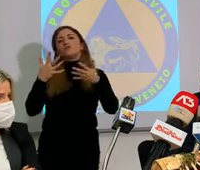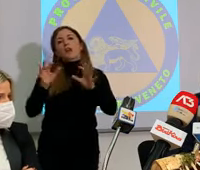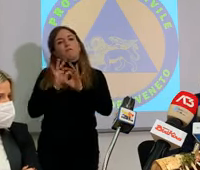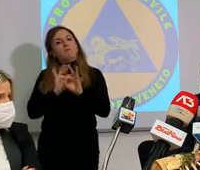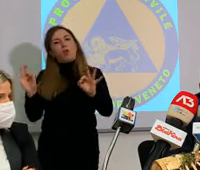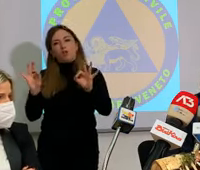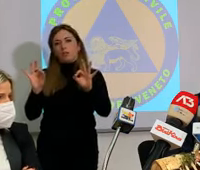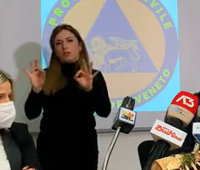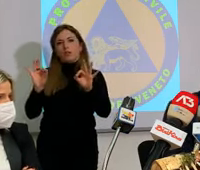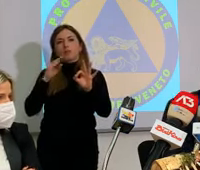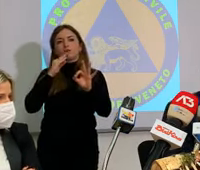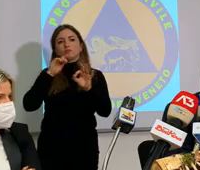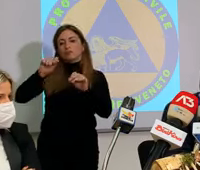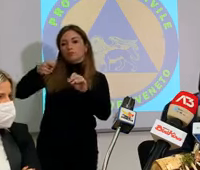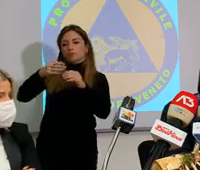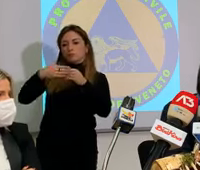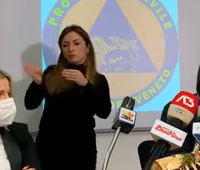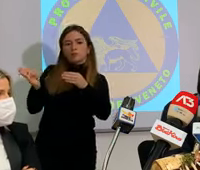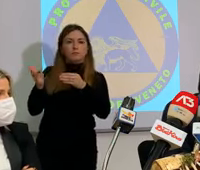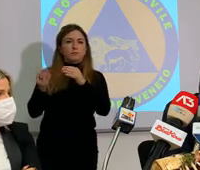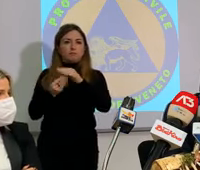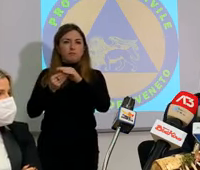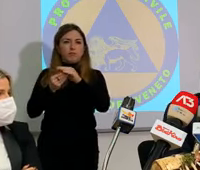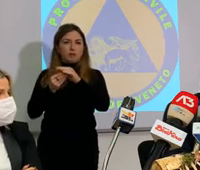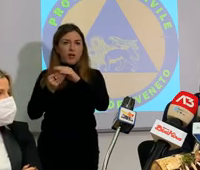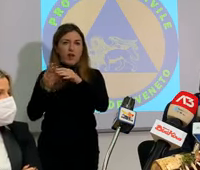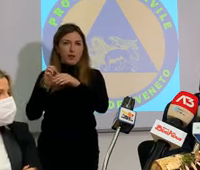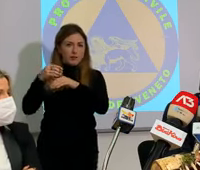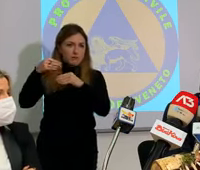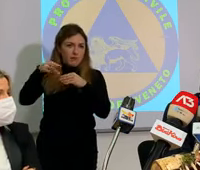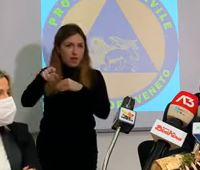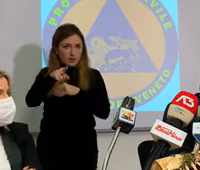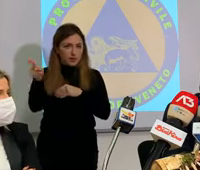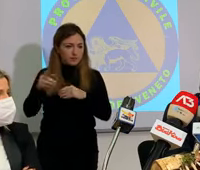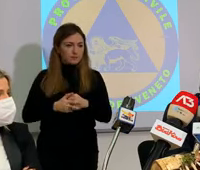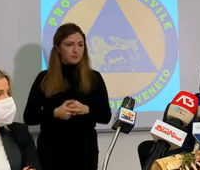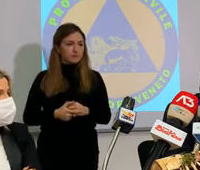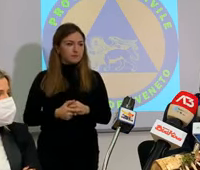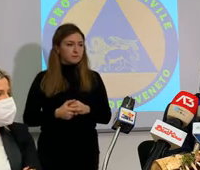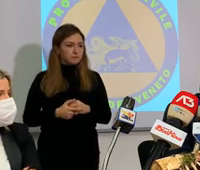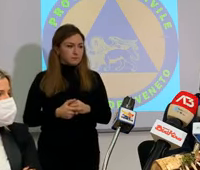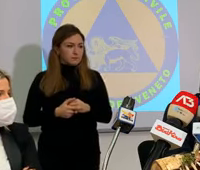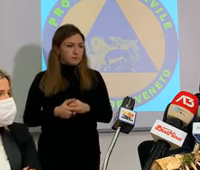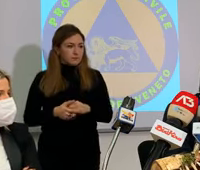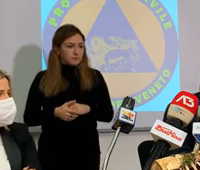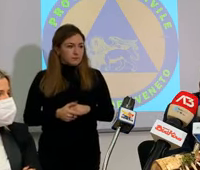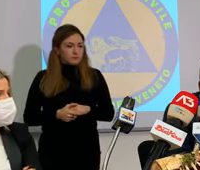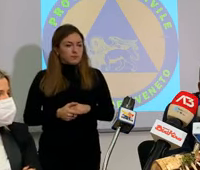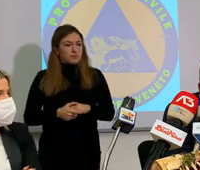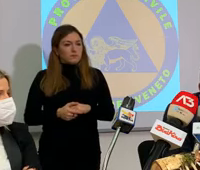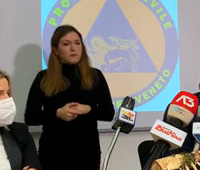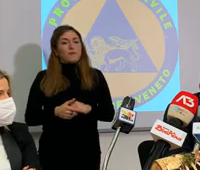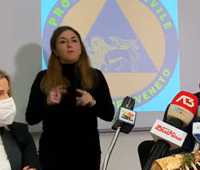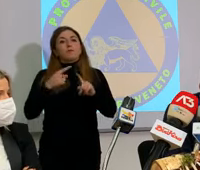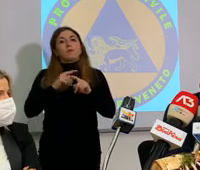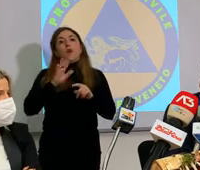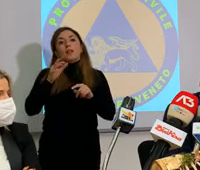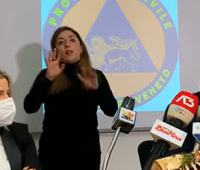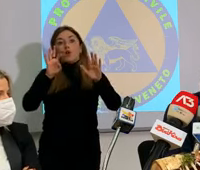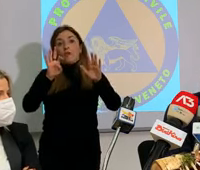la chiave e mettere il personale dentro oltre a questi ne sono stati identificati altri